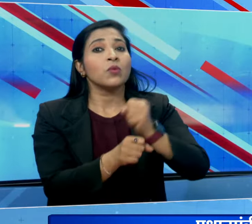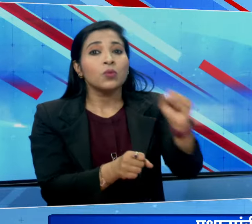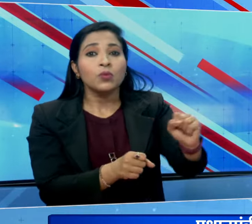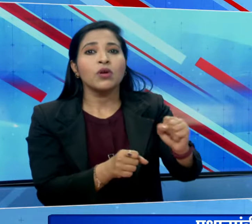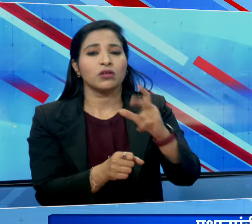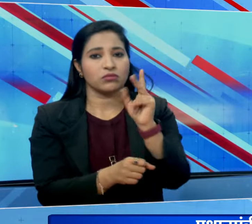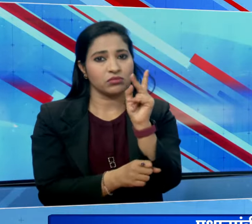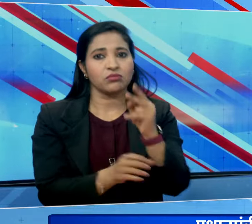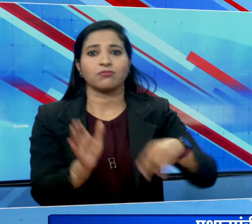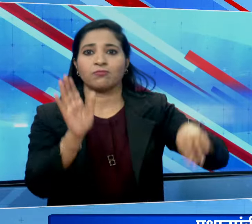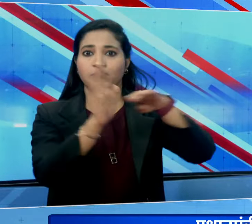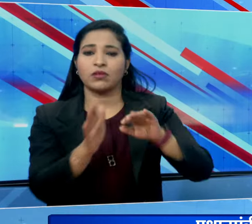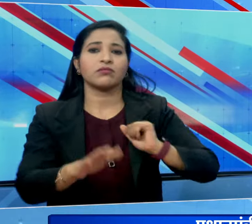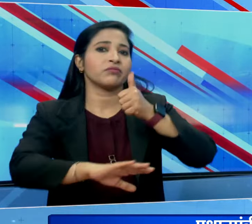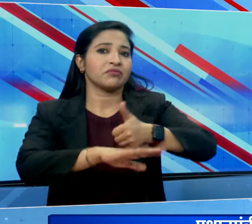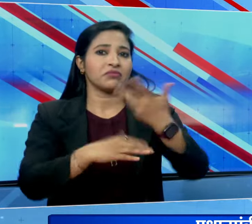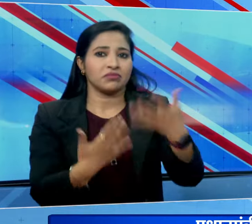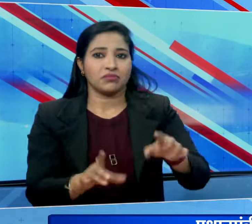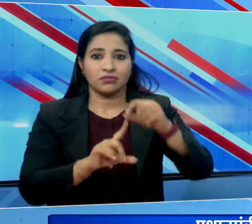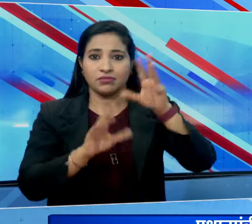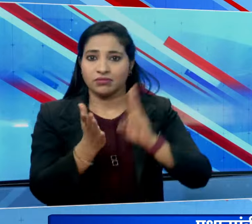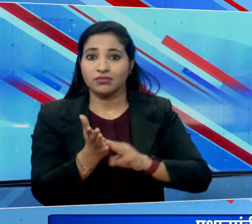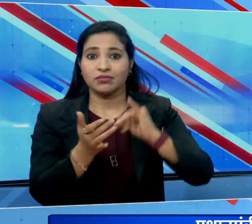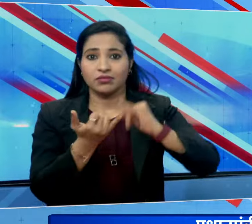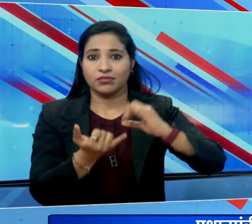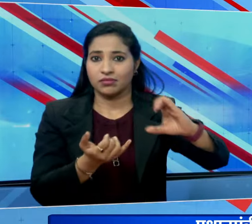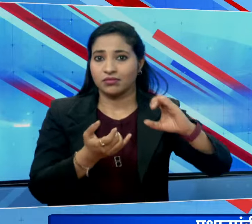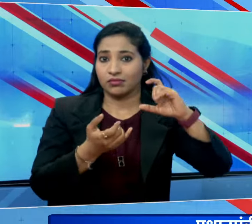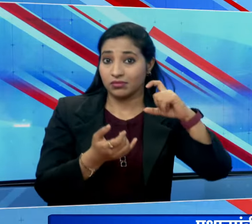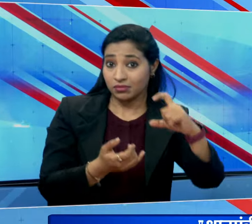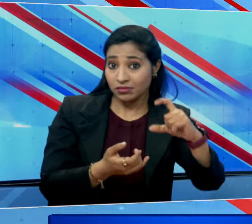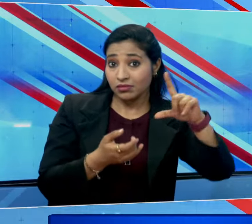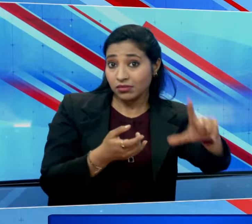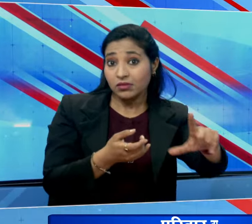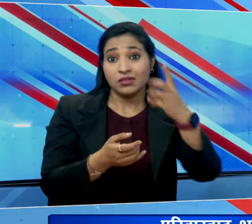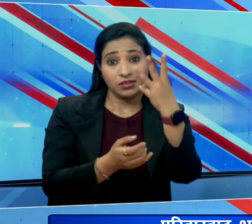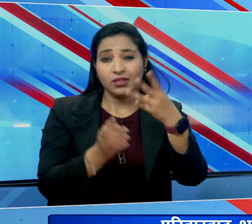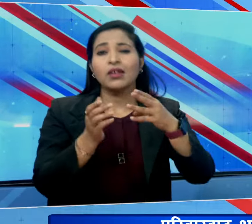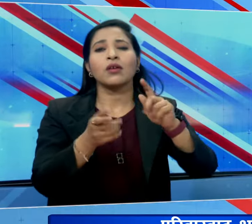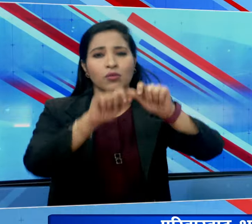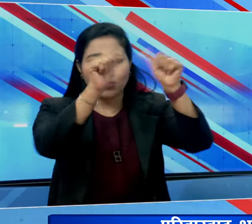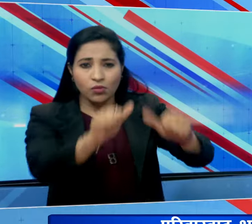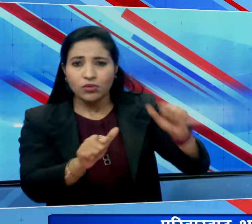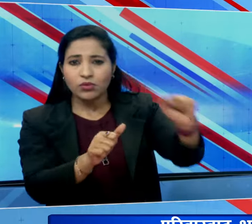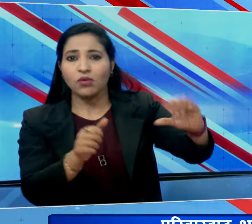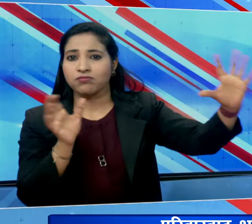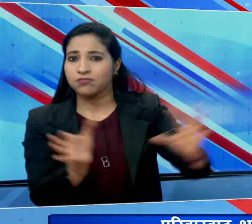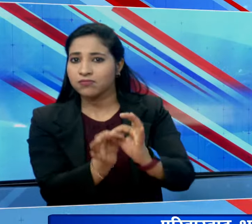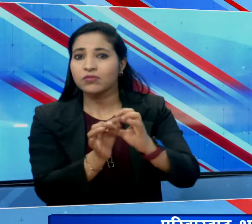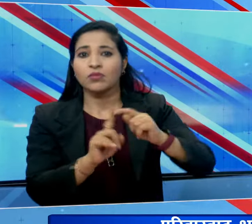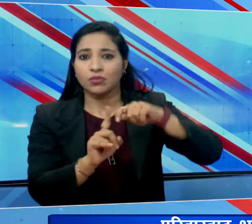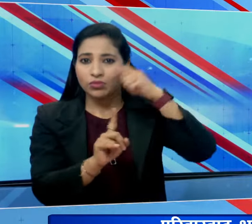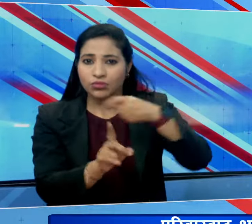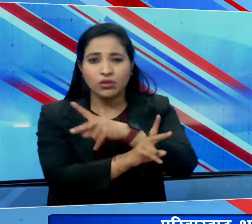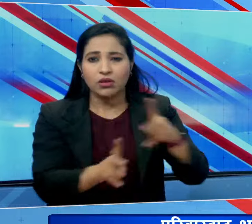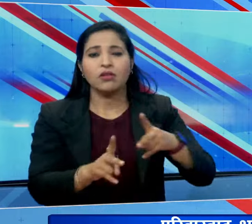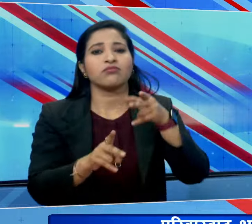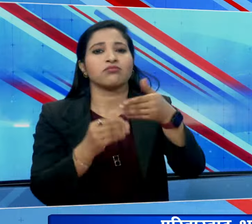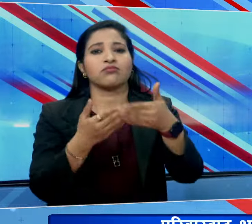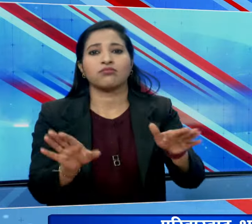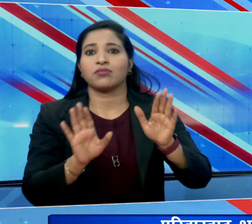भी रखी प्रधानमंत्री ने एससीएल की तीन प्रमुख फर्स्ट मॉडल कनेक्टिविटी परियोजनाओं का भी उद्घाटन किया